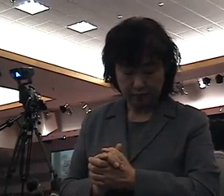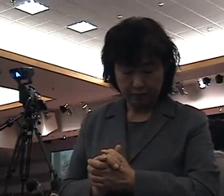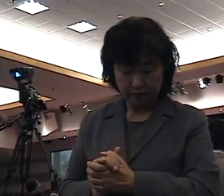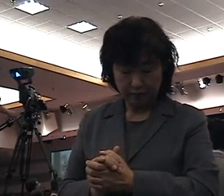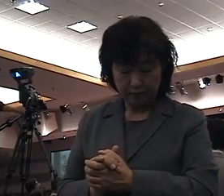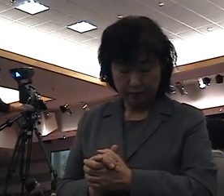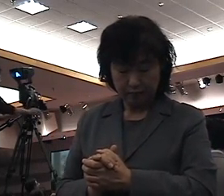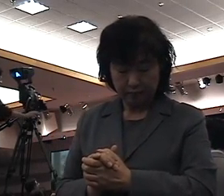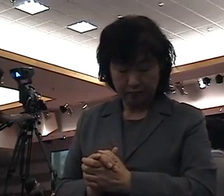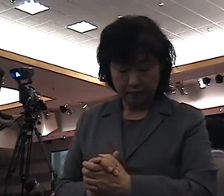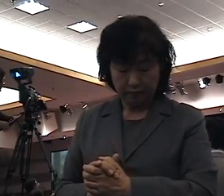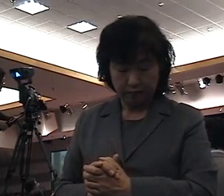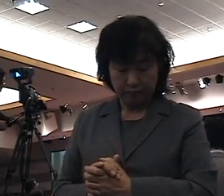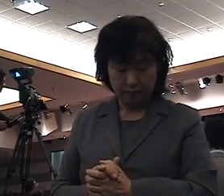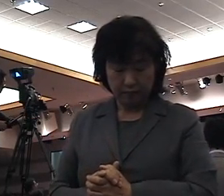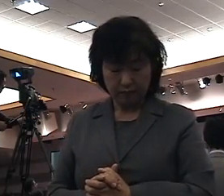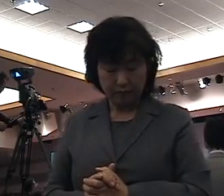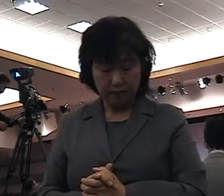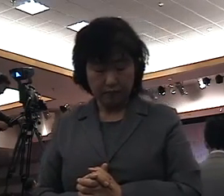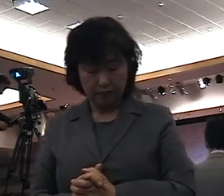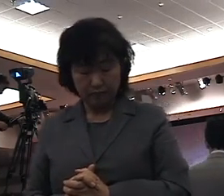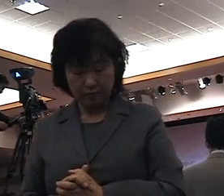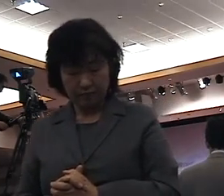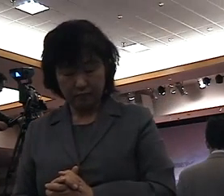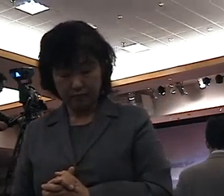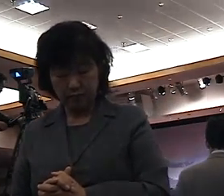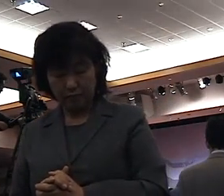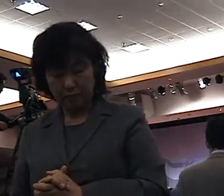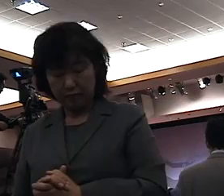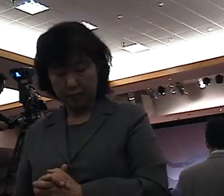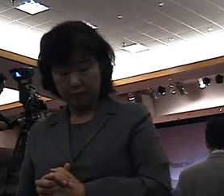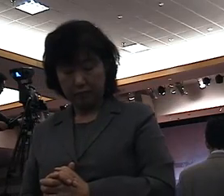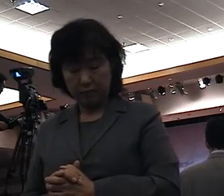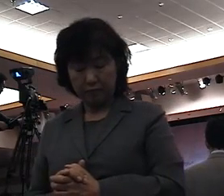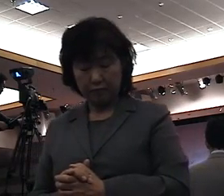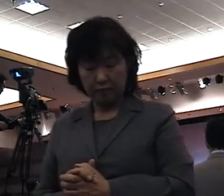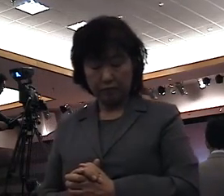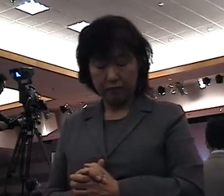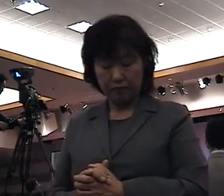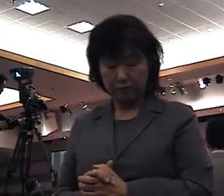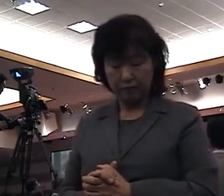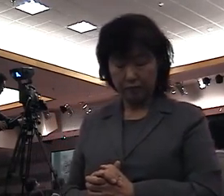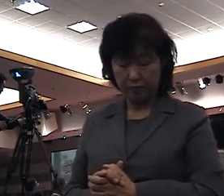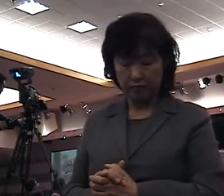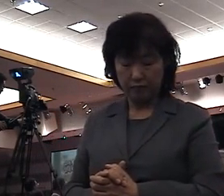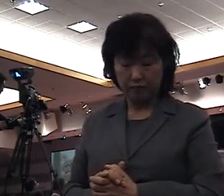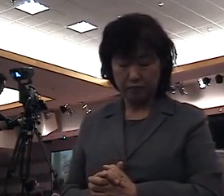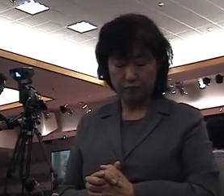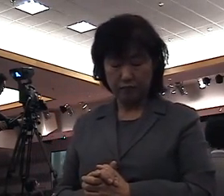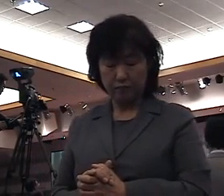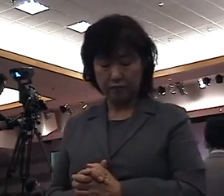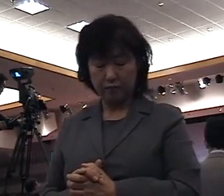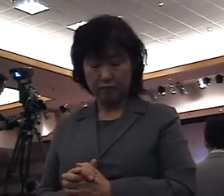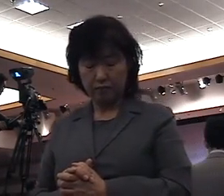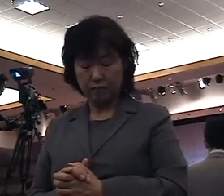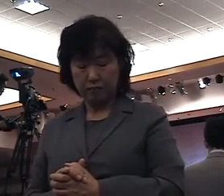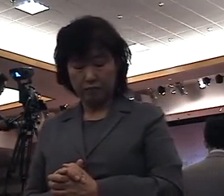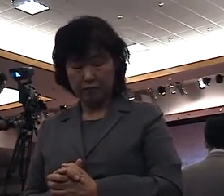자기 백성에게 힘을 주시고 평강에 평강을 더하시는 살아계신 성령님, 날 붙드소서.